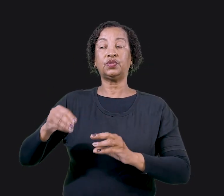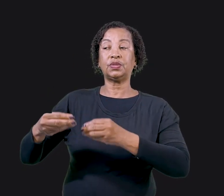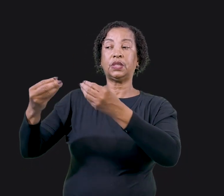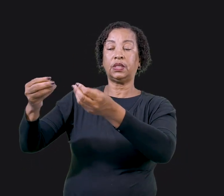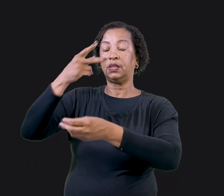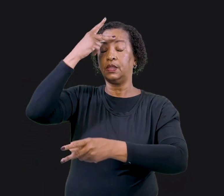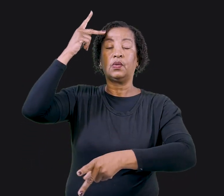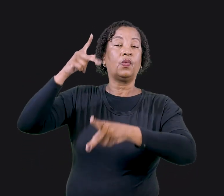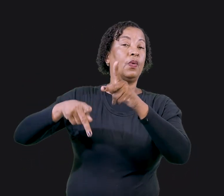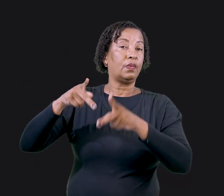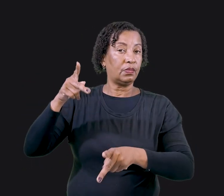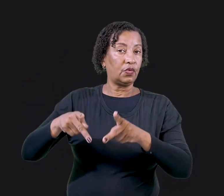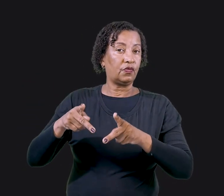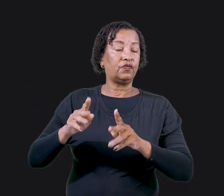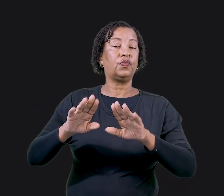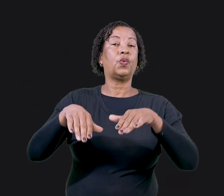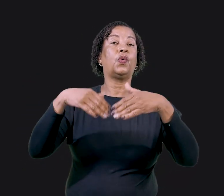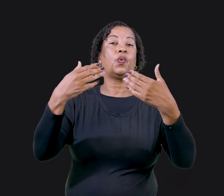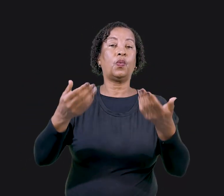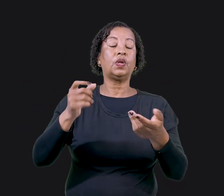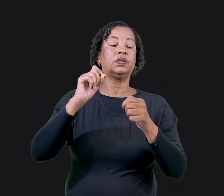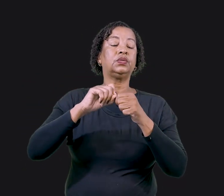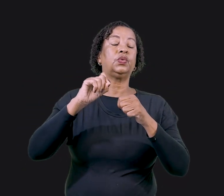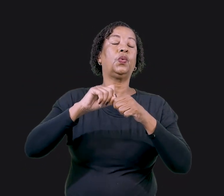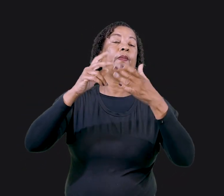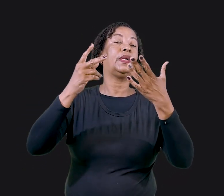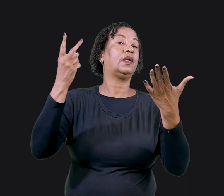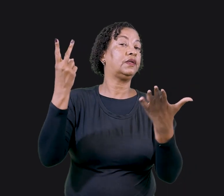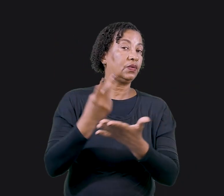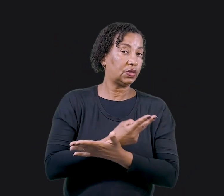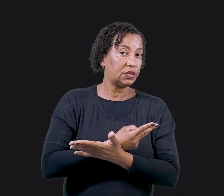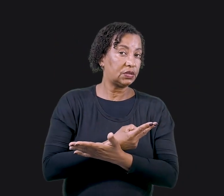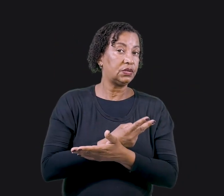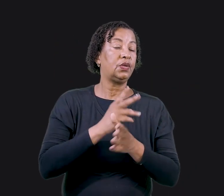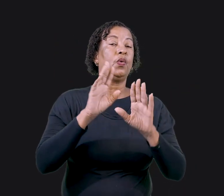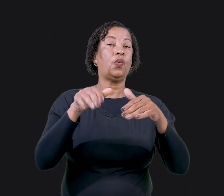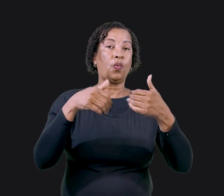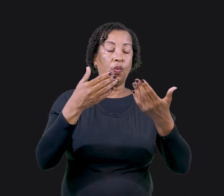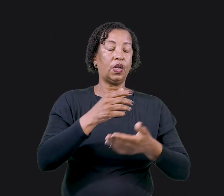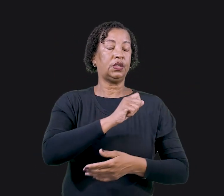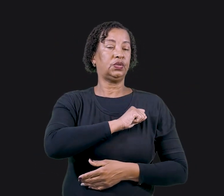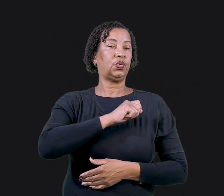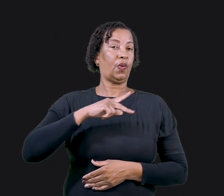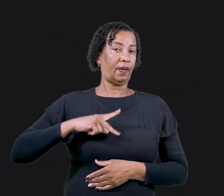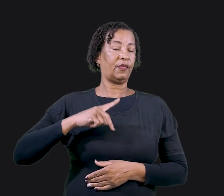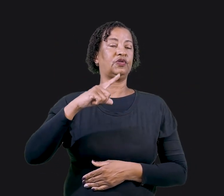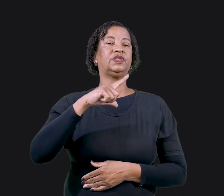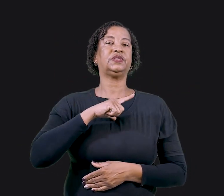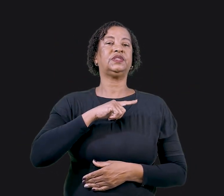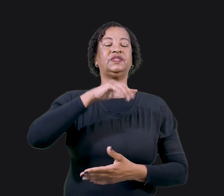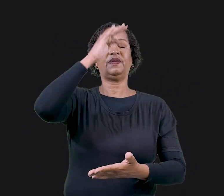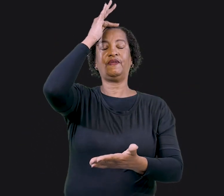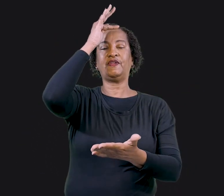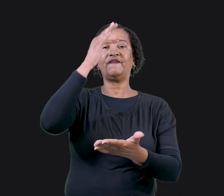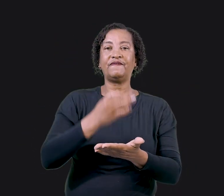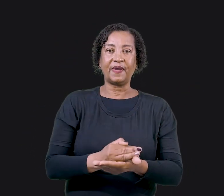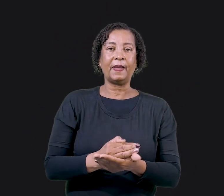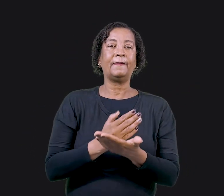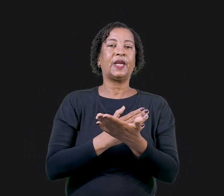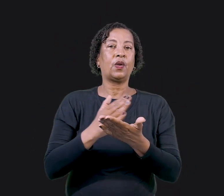para a multidão. Quando foi que esse milagre da multiplicação ocorreu? Quando os apóstolos tiveram fé para começar a